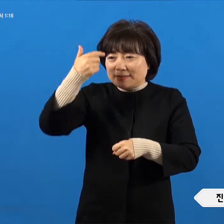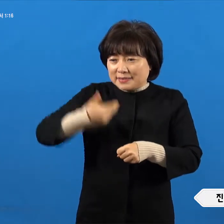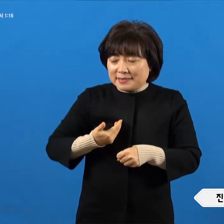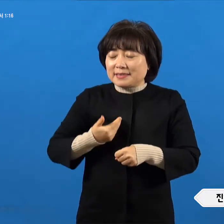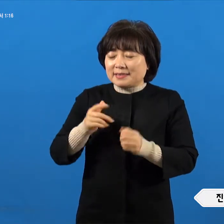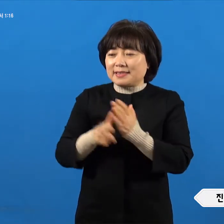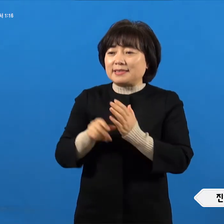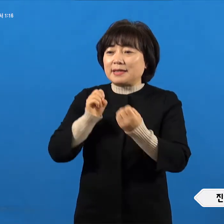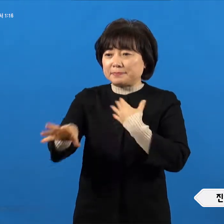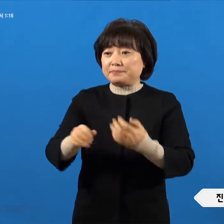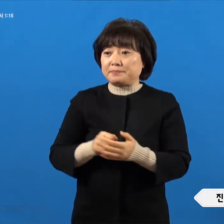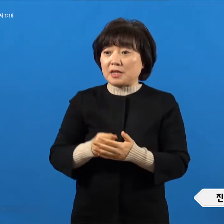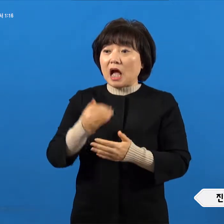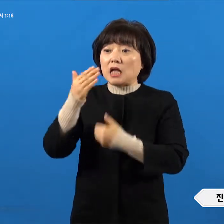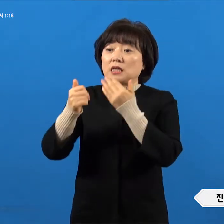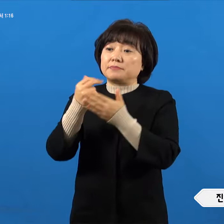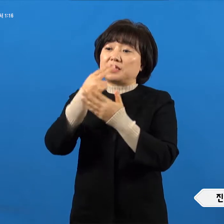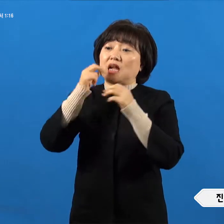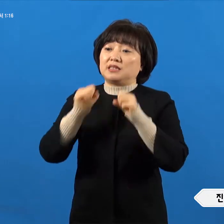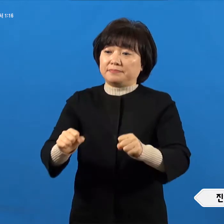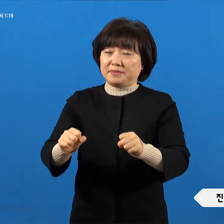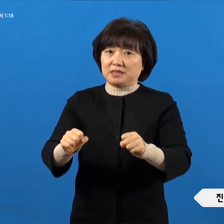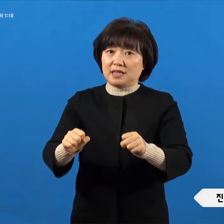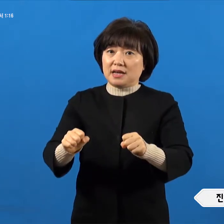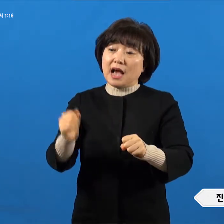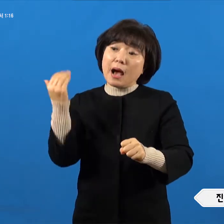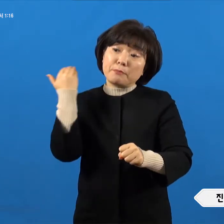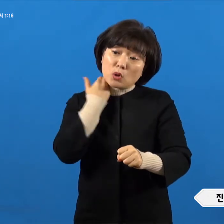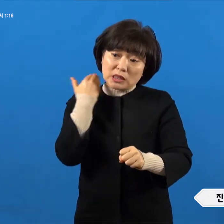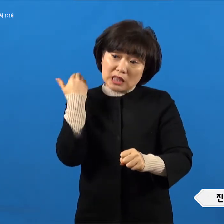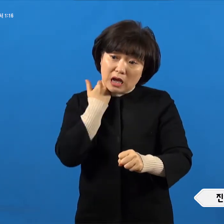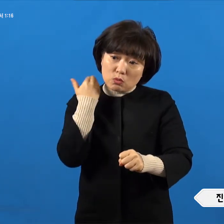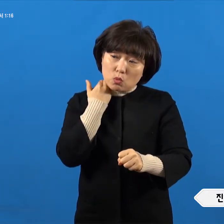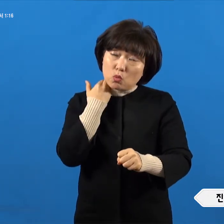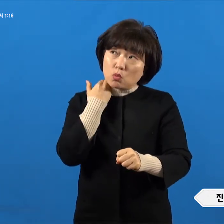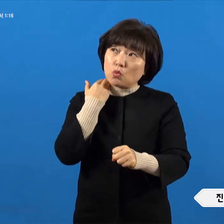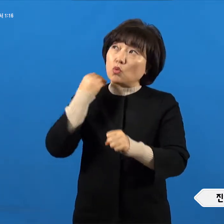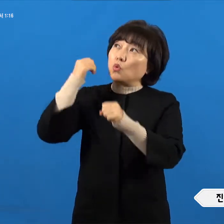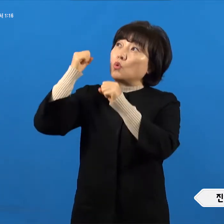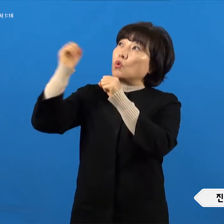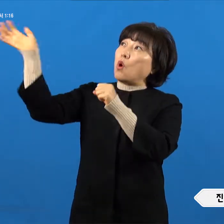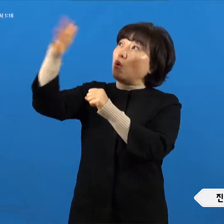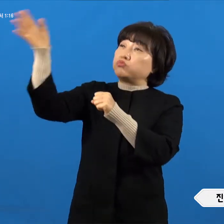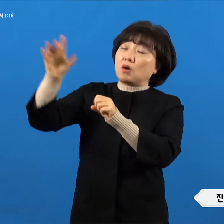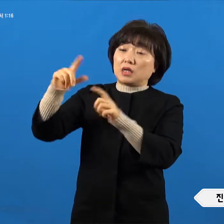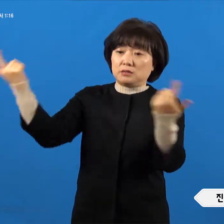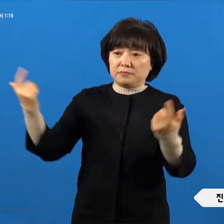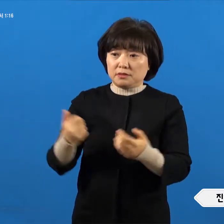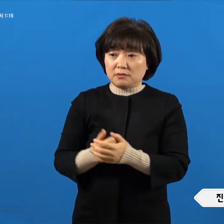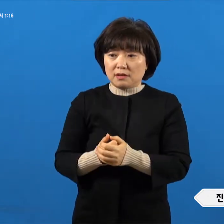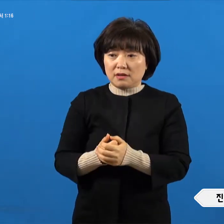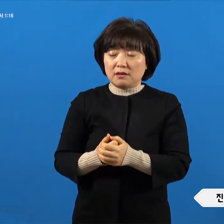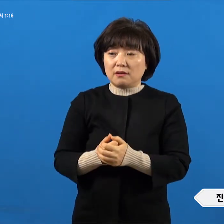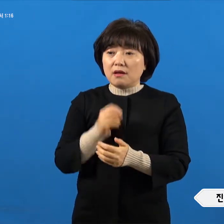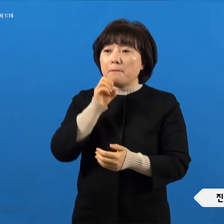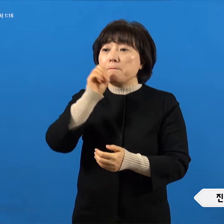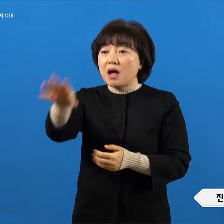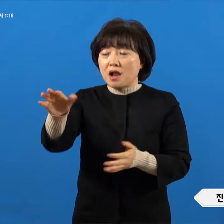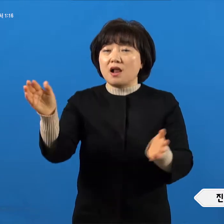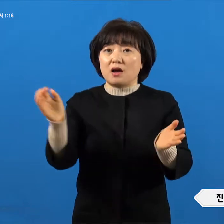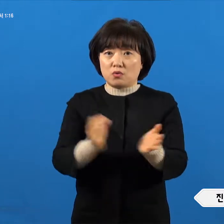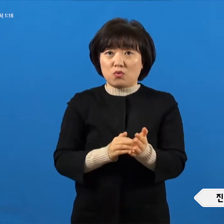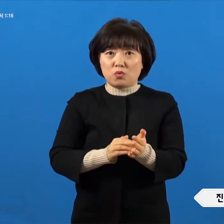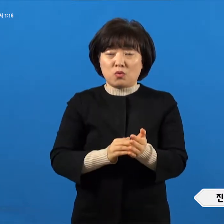답을 했다고 합니다. 하나님 살아계십니다. 안 보인다고 안 계신 건 아닙니다. 가까스로 그렇게